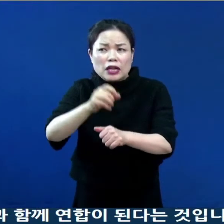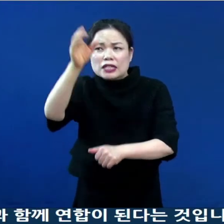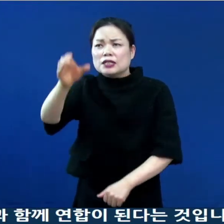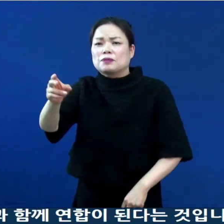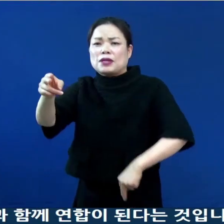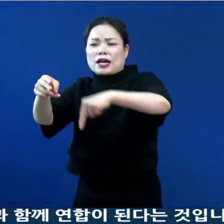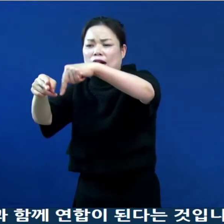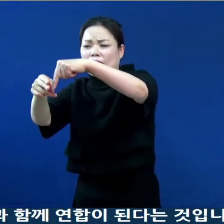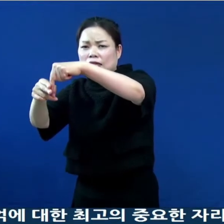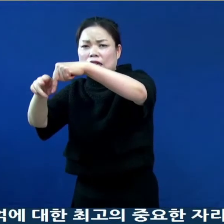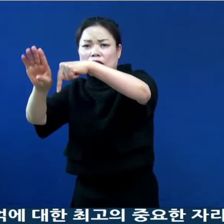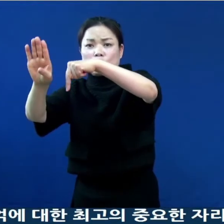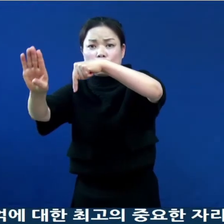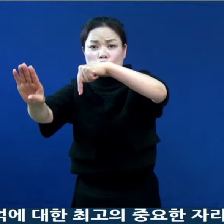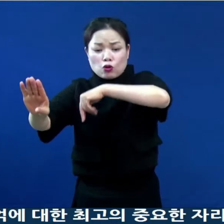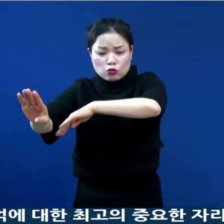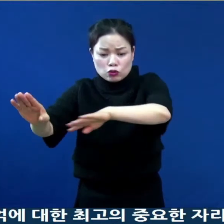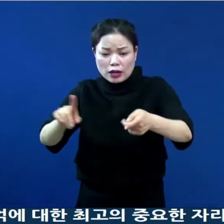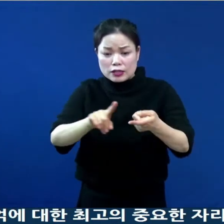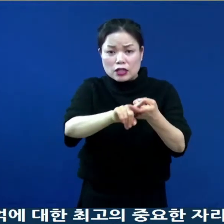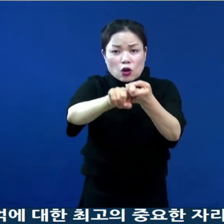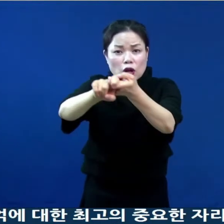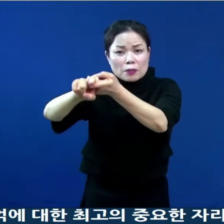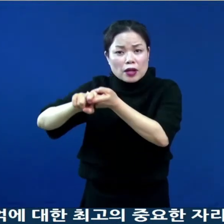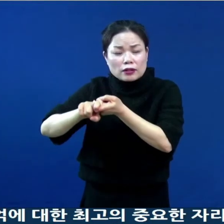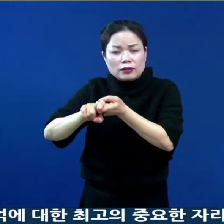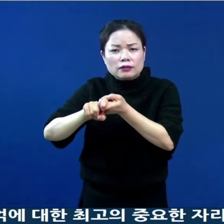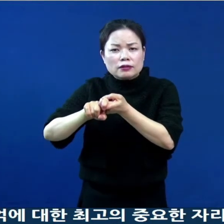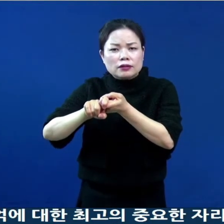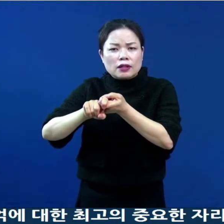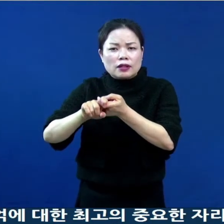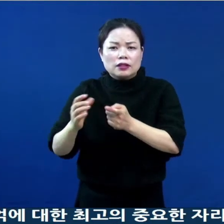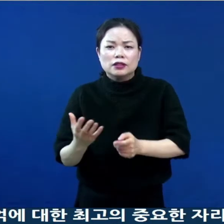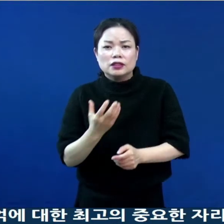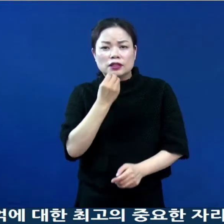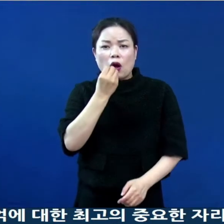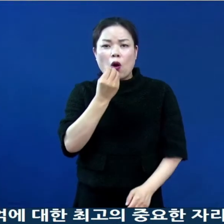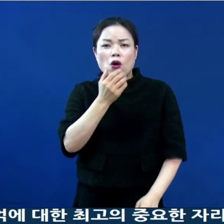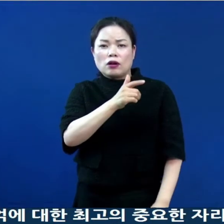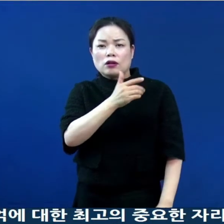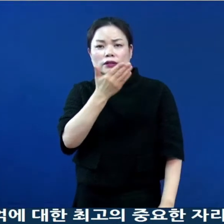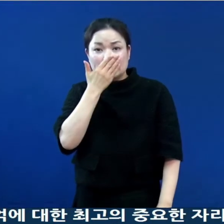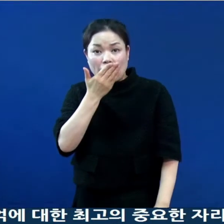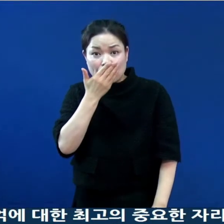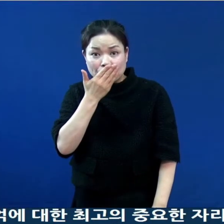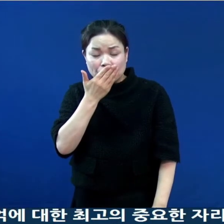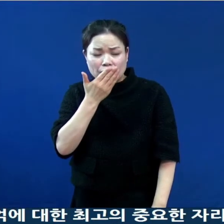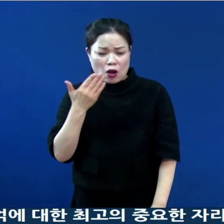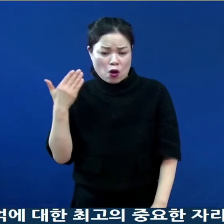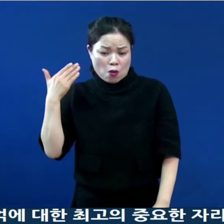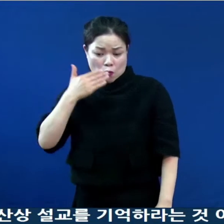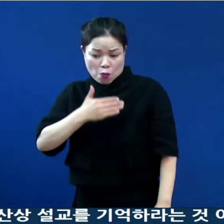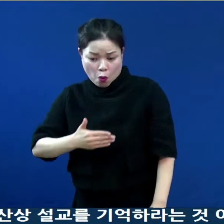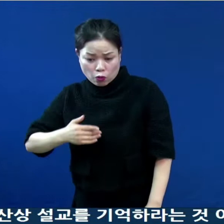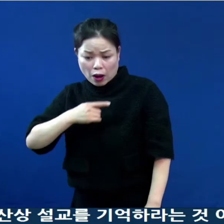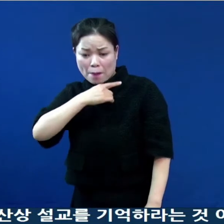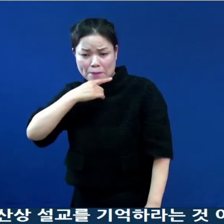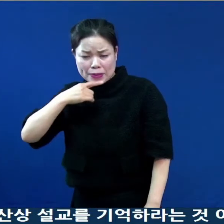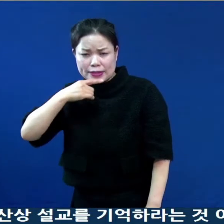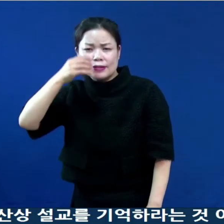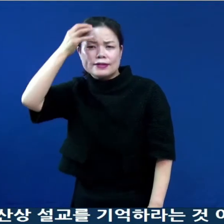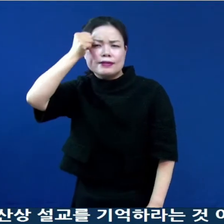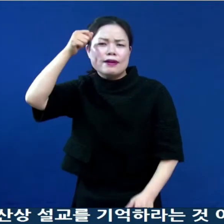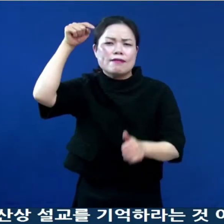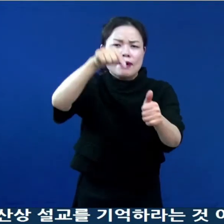달리셔서 그 이후에 우리와 연합되어지는 성차 안에 예수님을 기억하라. 그 몸과 그 피를